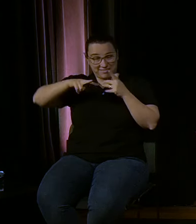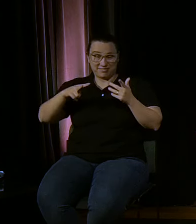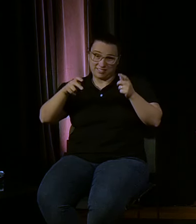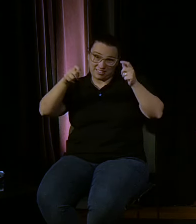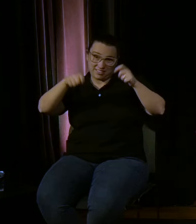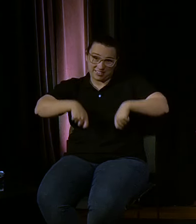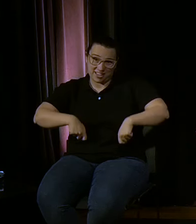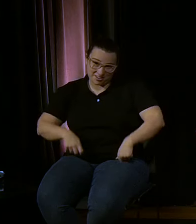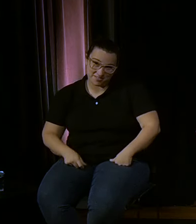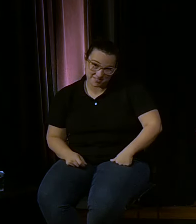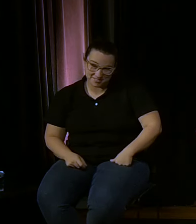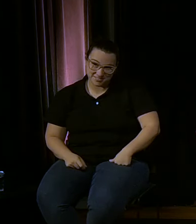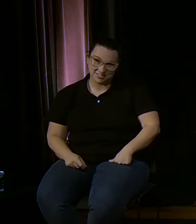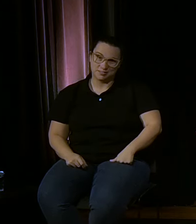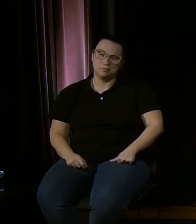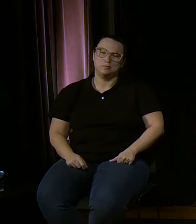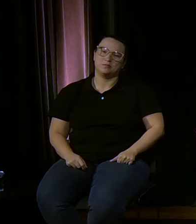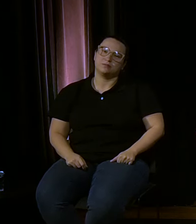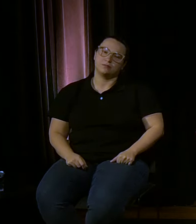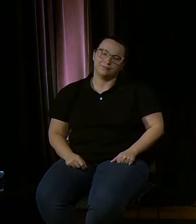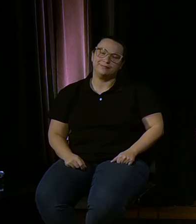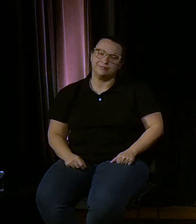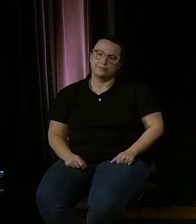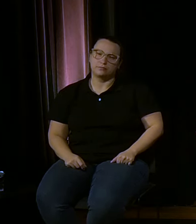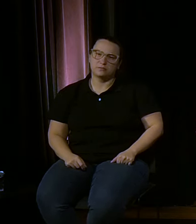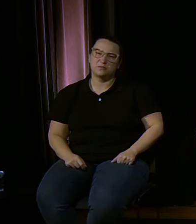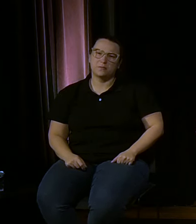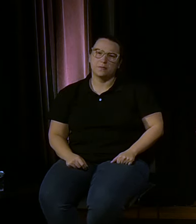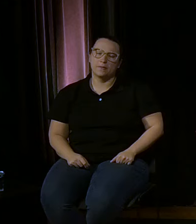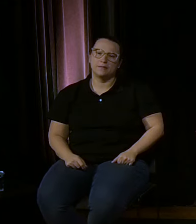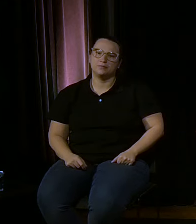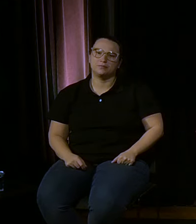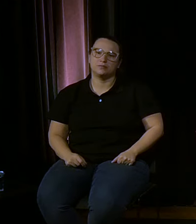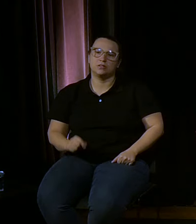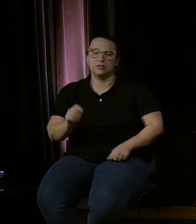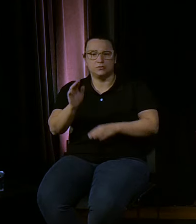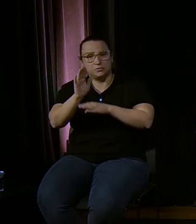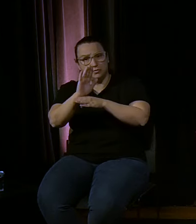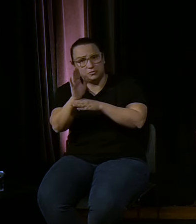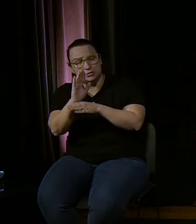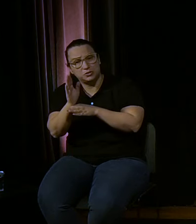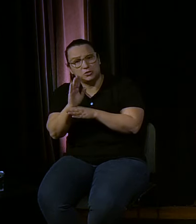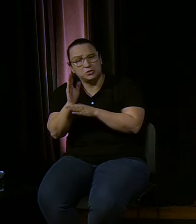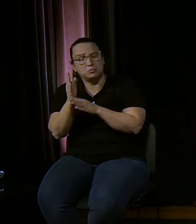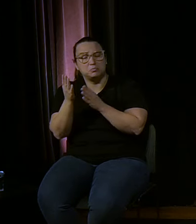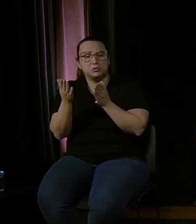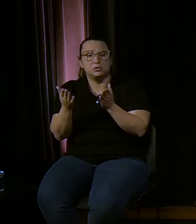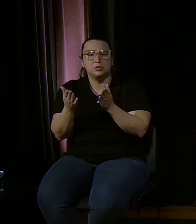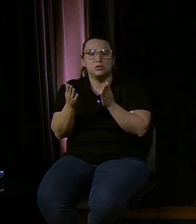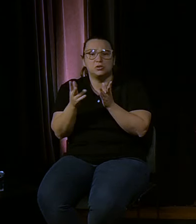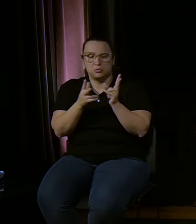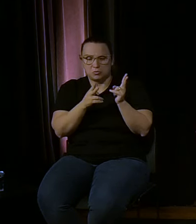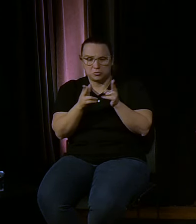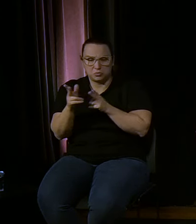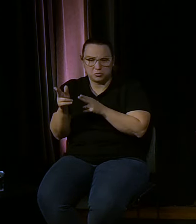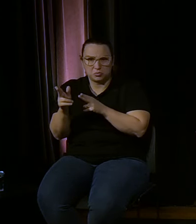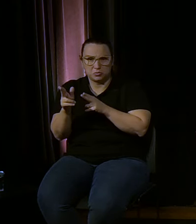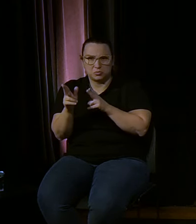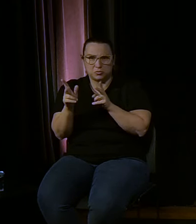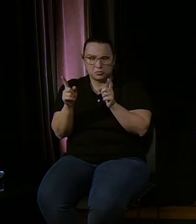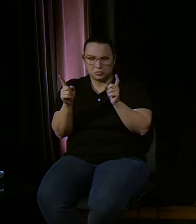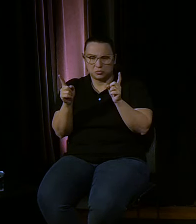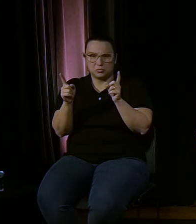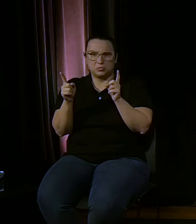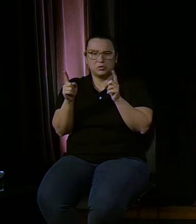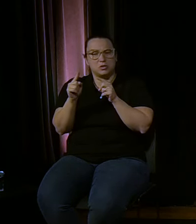também assistindo depois, mesmo que seja um filme que foi produzido